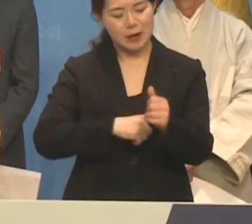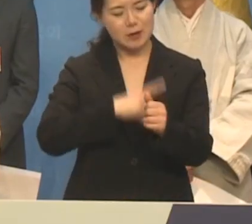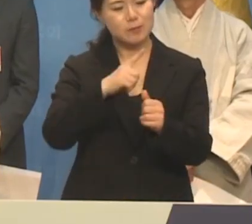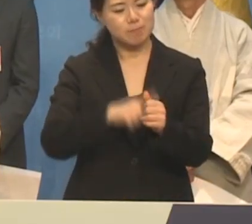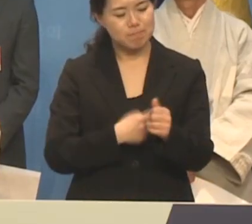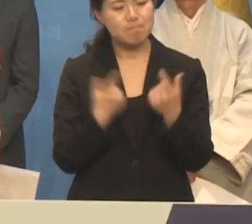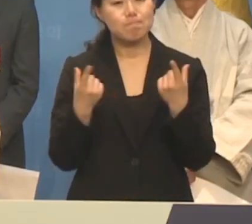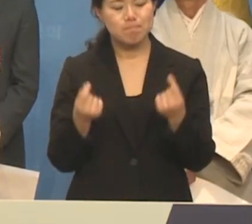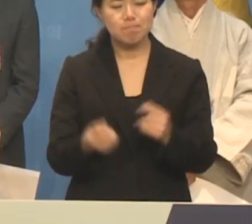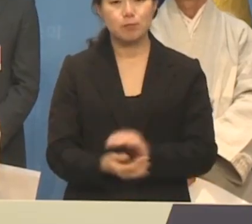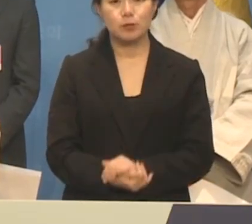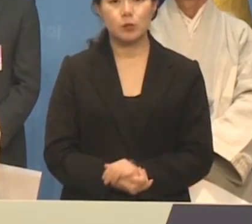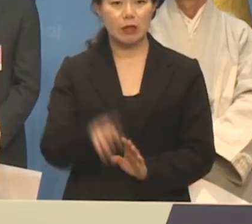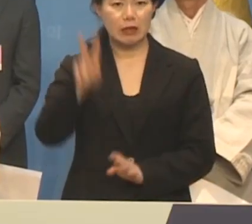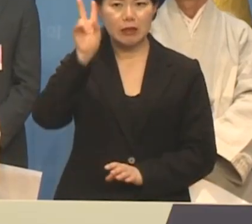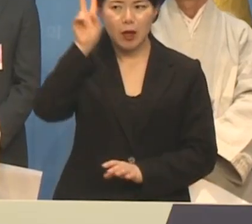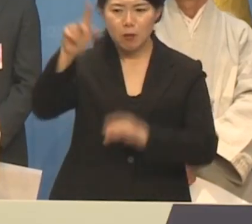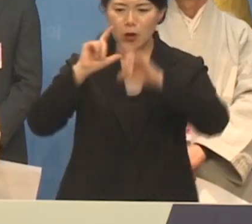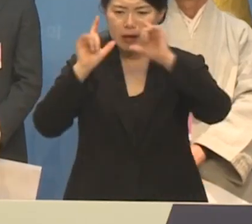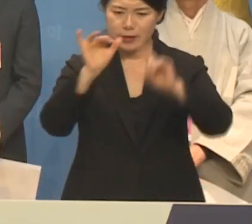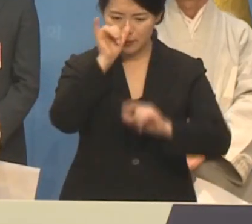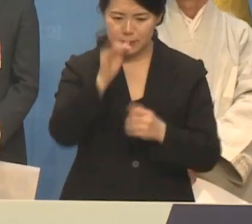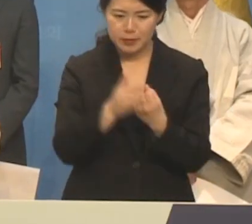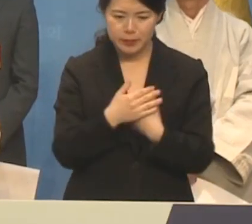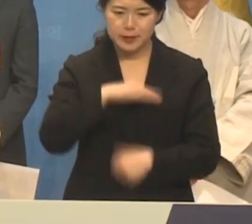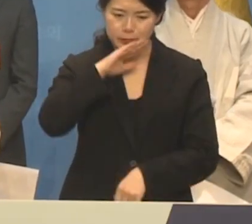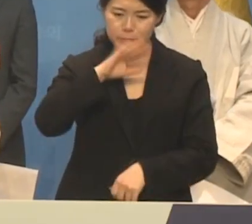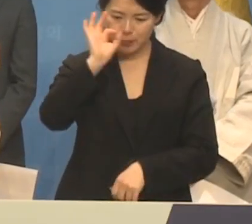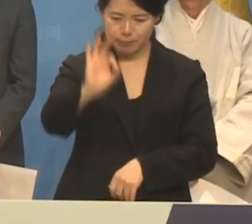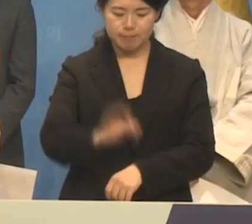뭐 어떻게 한다니까 두고 봐야죠.